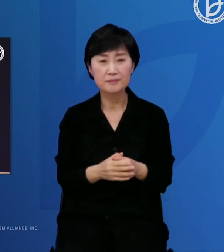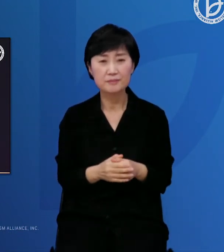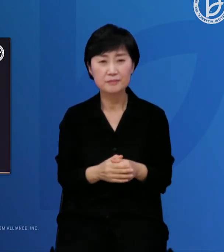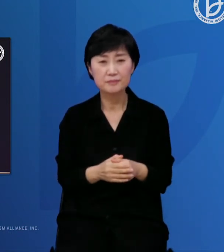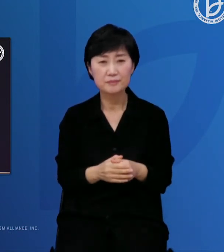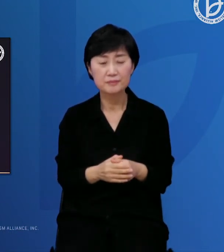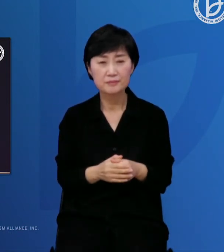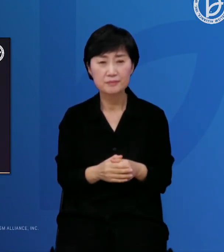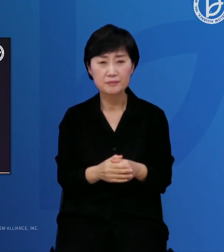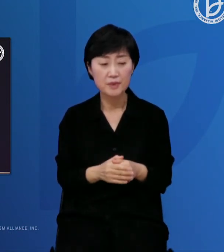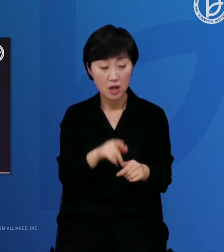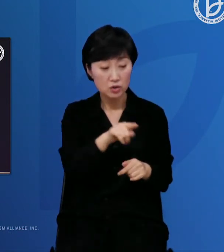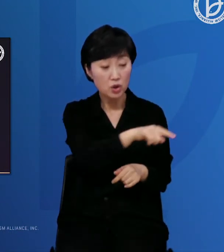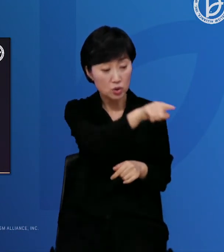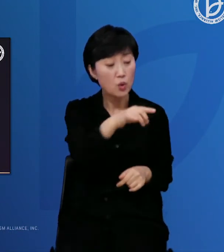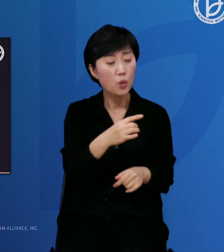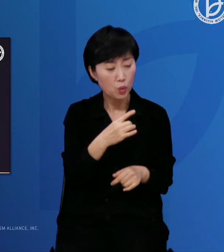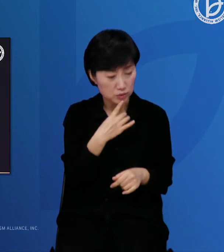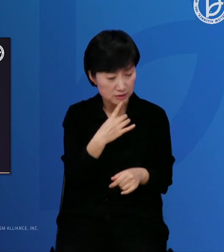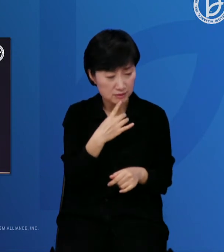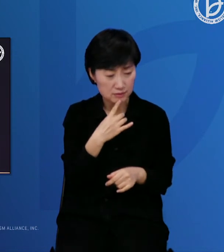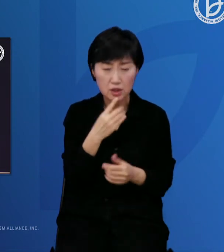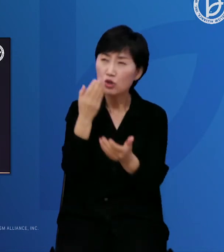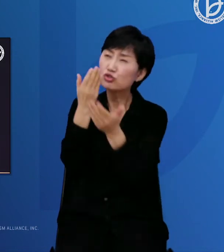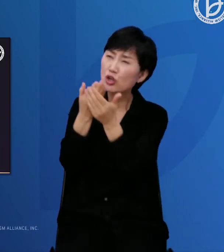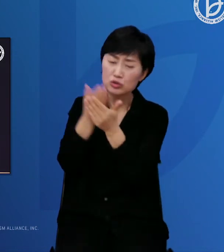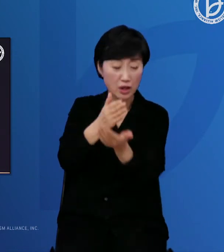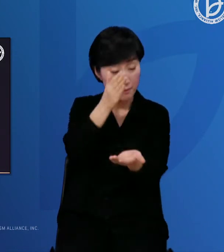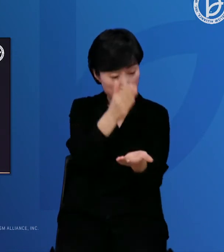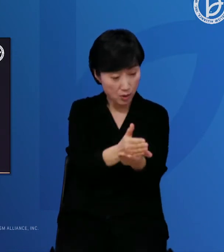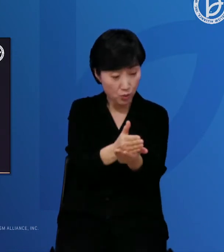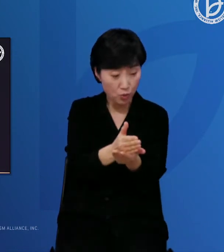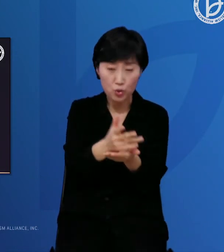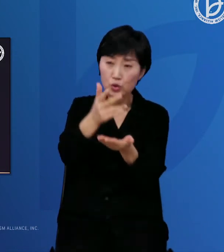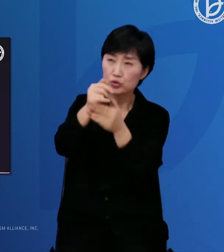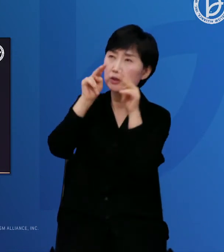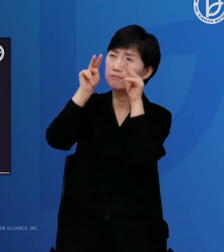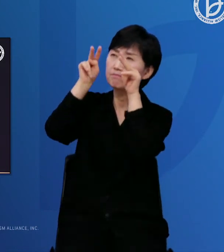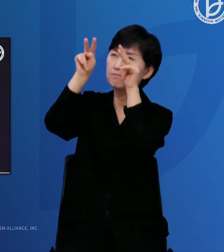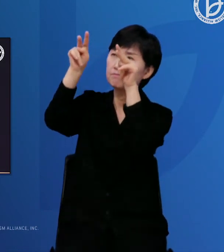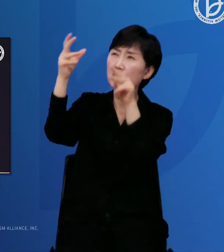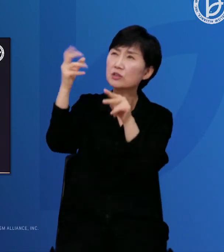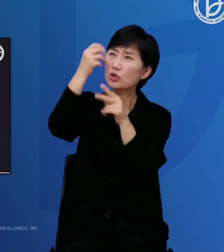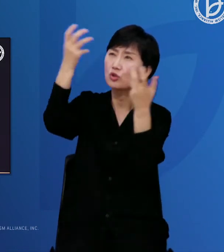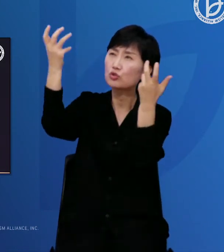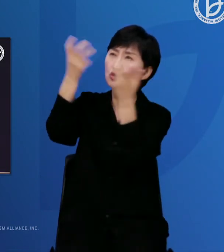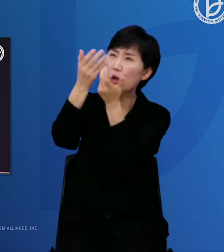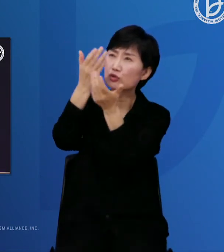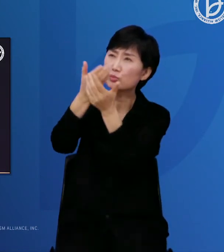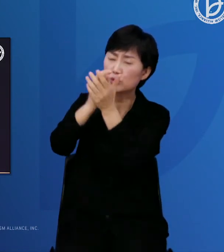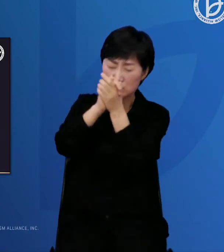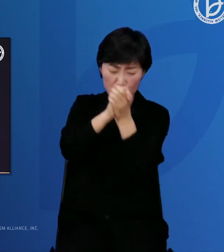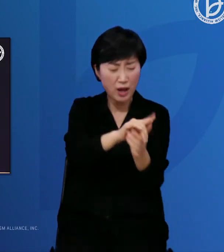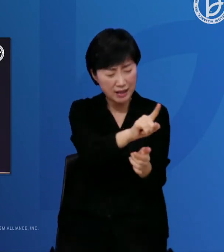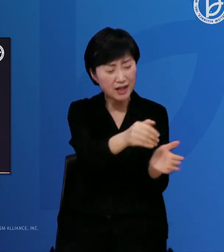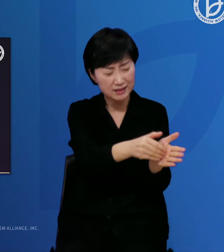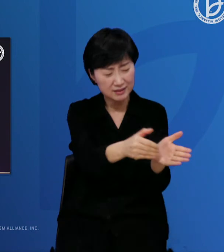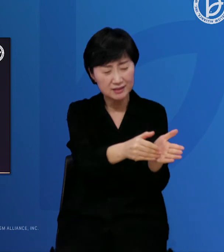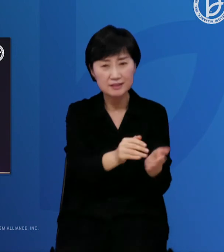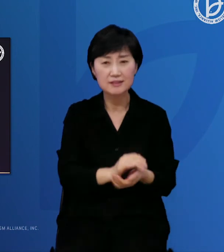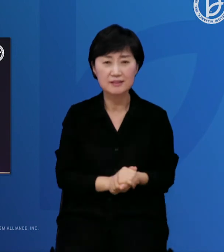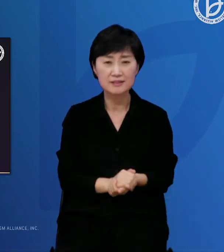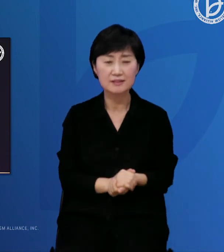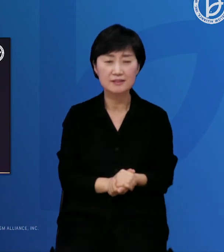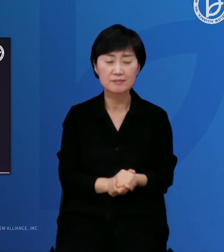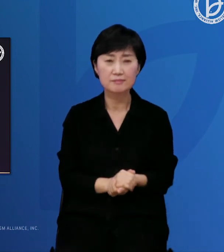Matthew. 그러면 주를 바라보고 성령 충만 받는 게 기도인데 이유가 있다 이 말이에요. 그죠? Looking to the Lord and asking for the filling of the Holy Spirit, that's what